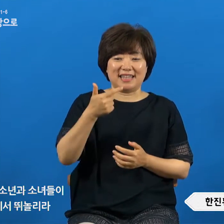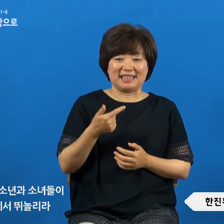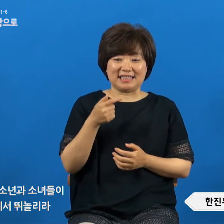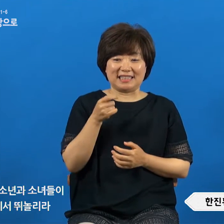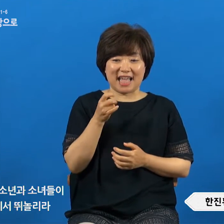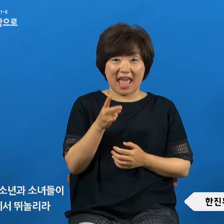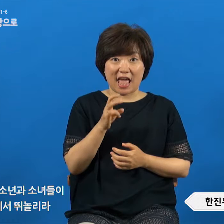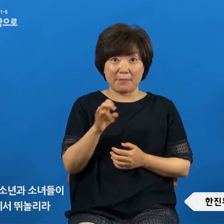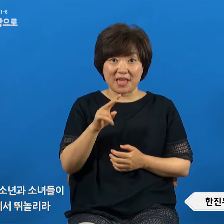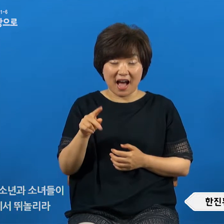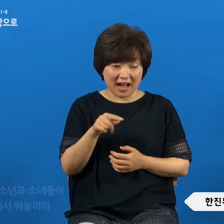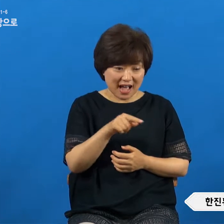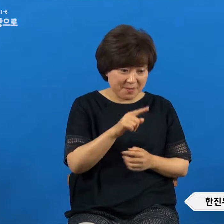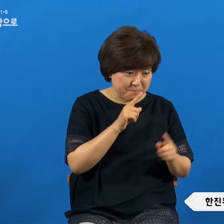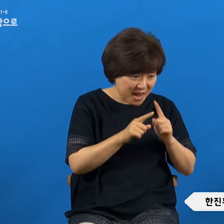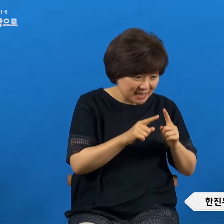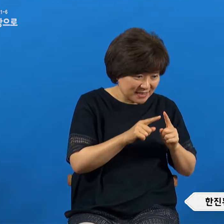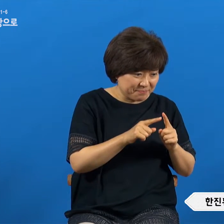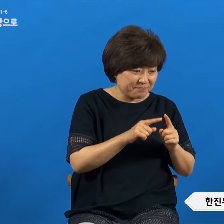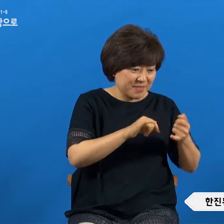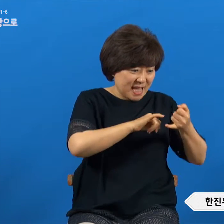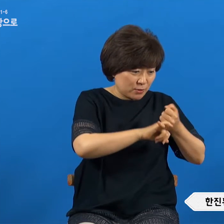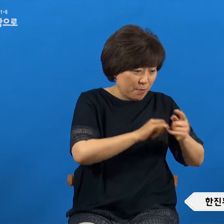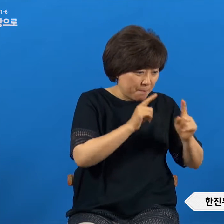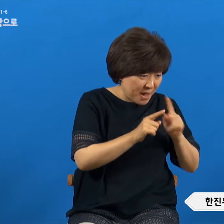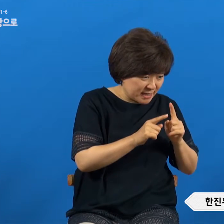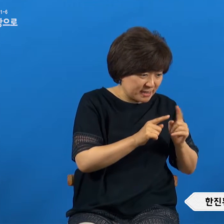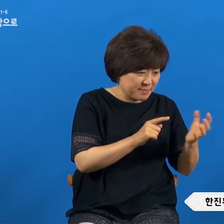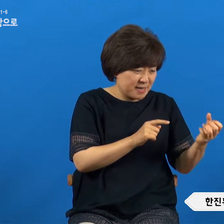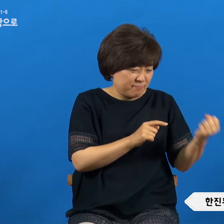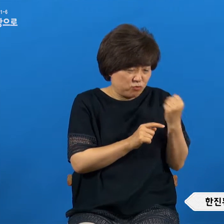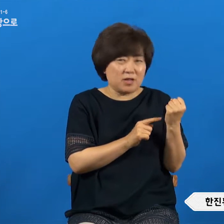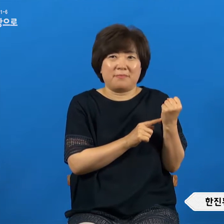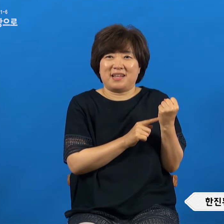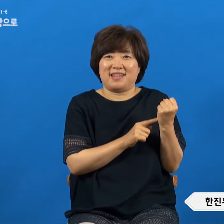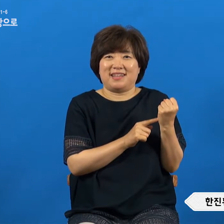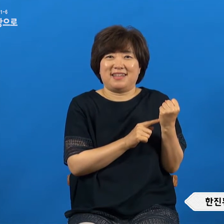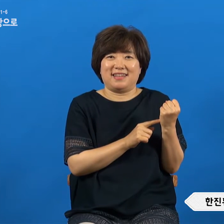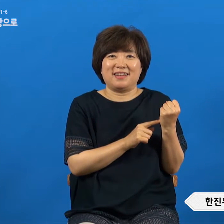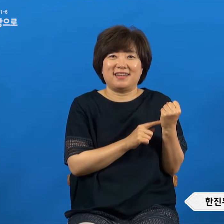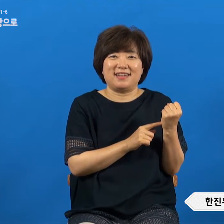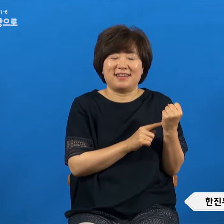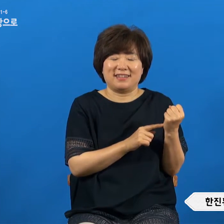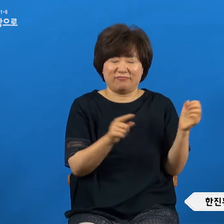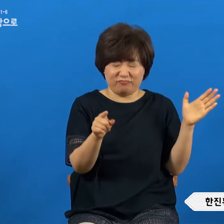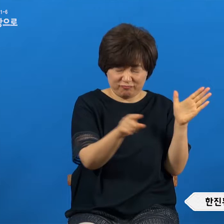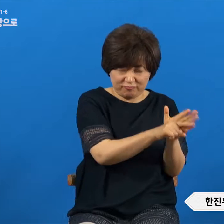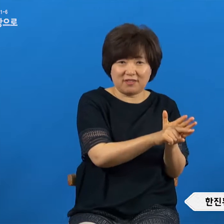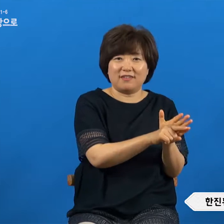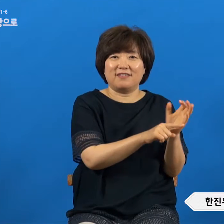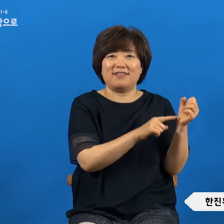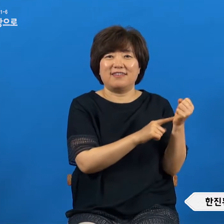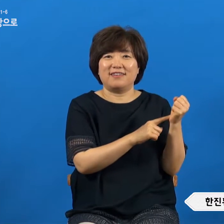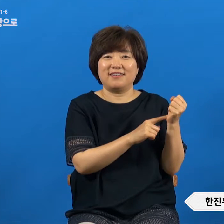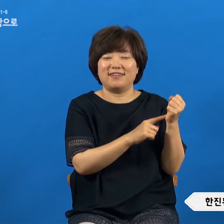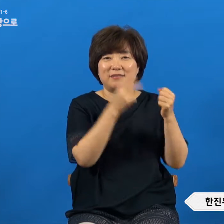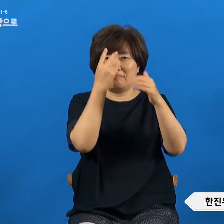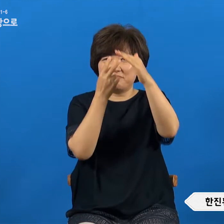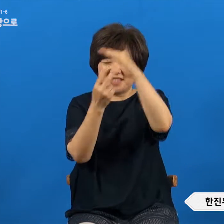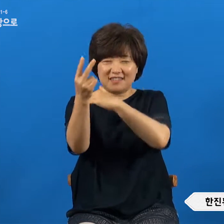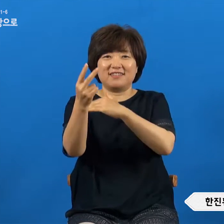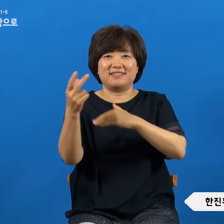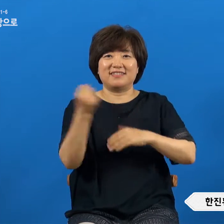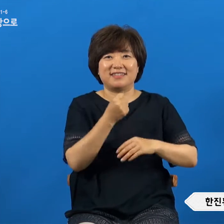느헤미야가 이 말씀을, 약속의 말씀을 비전으로 붙든 것입니다. 그래서